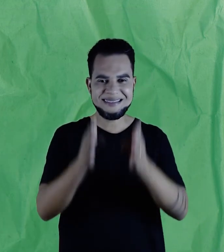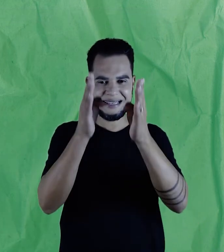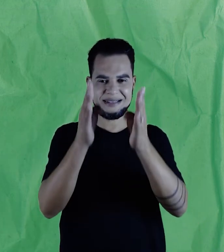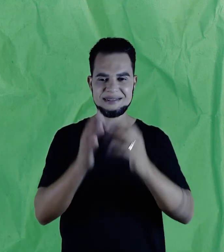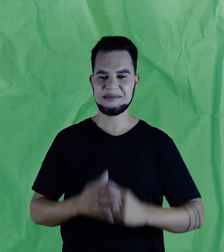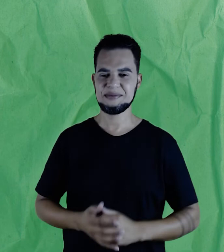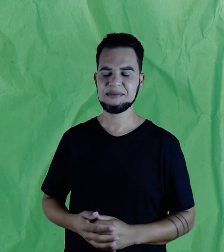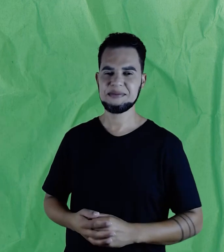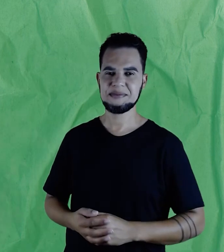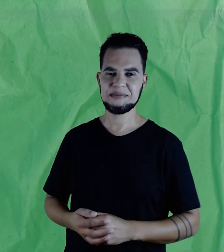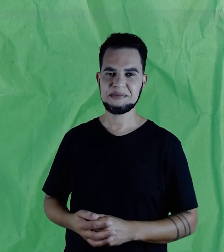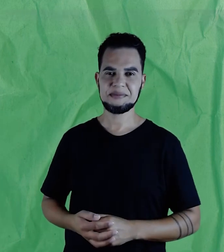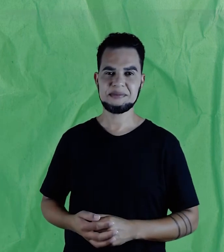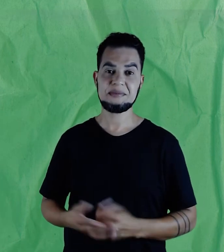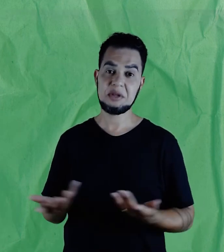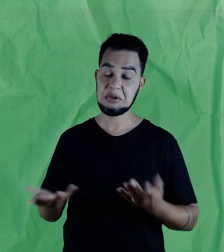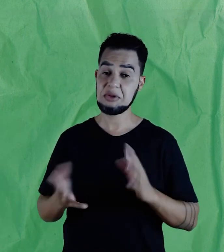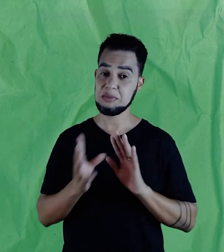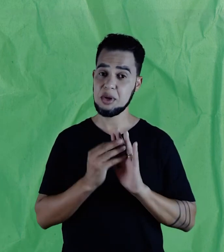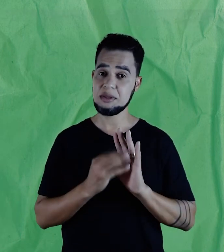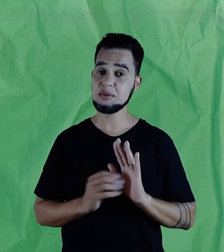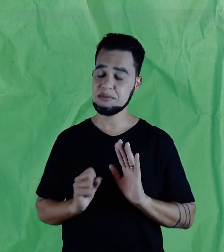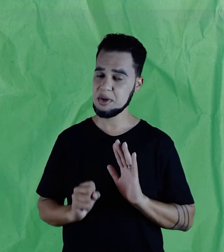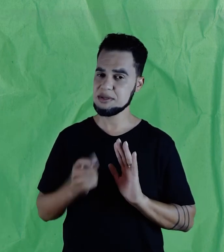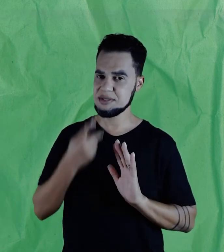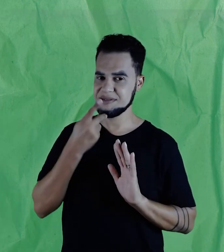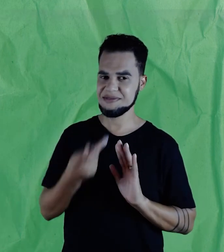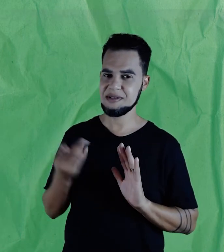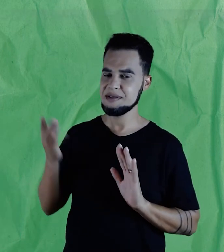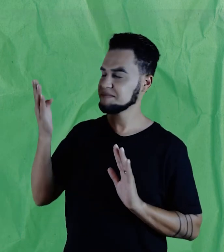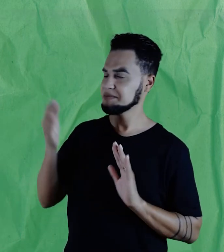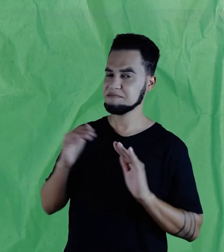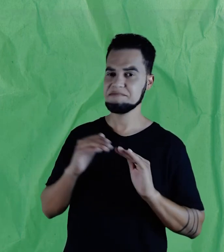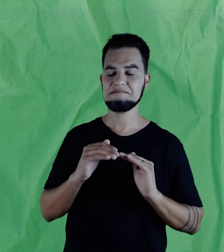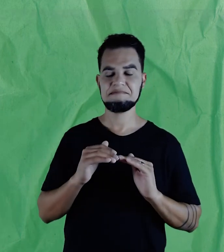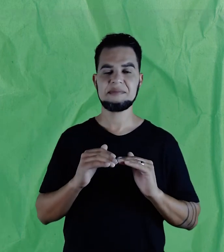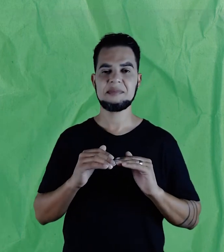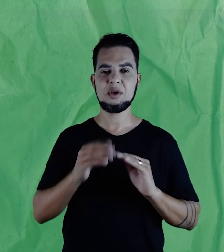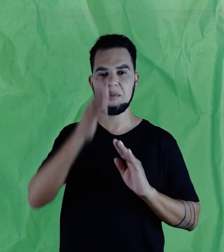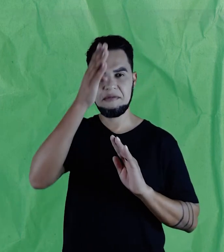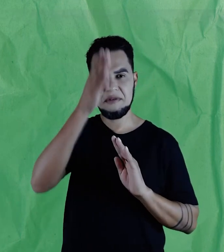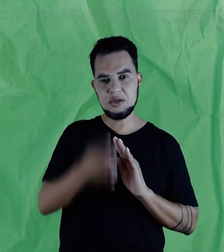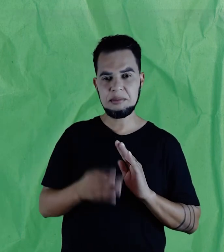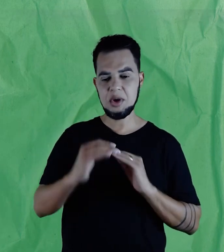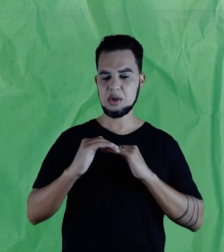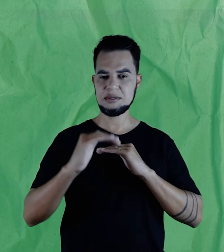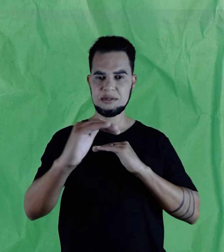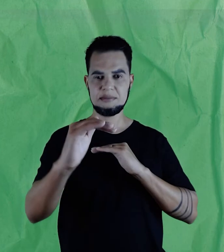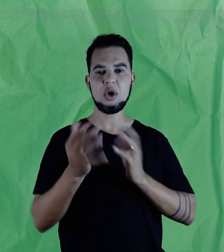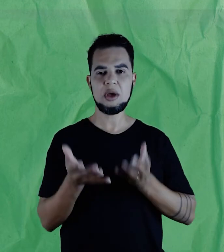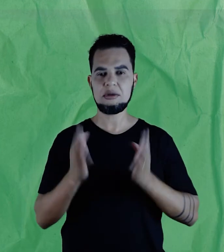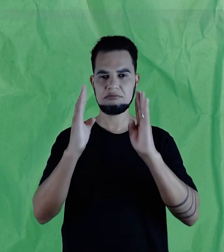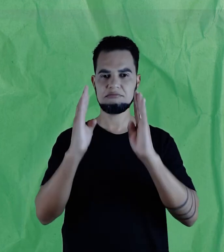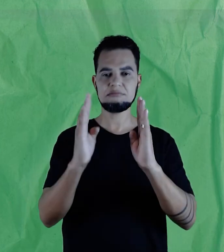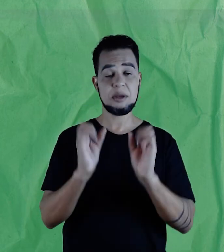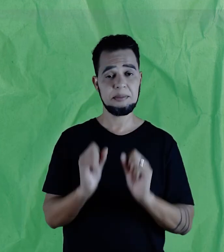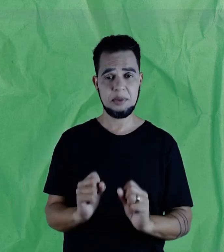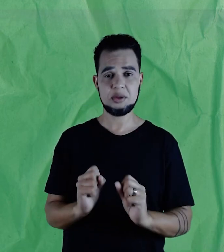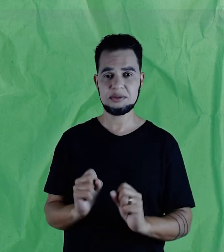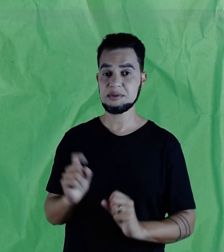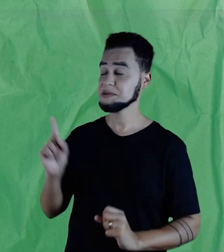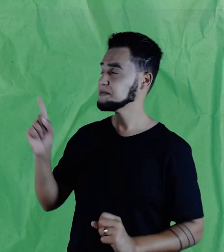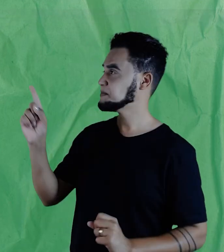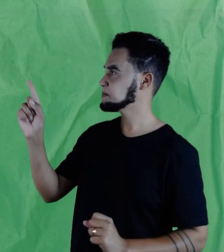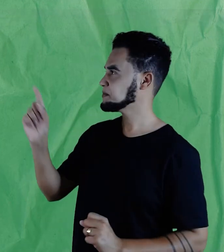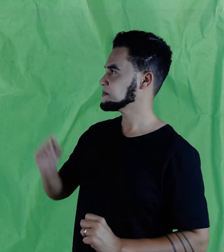para o conteúdo aqui, verticalmente quanto horizontalmente. Bom, meu botão aqui